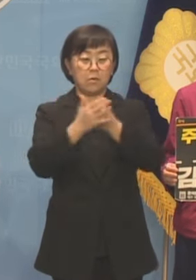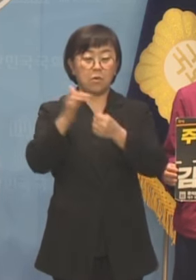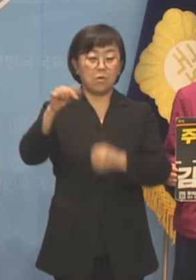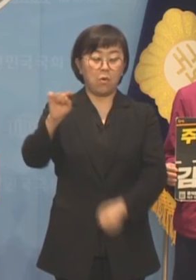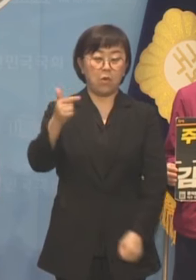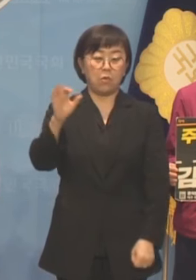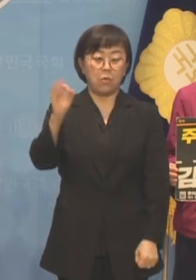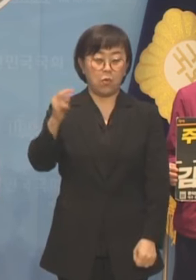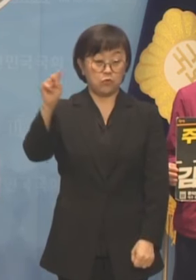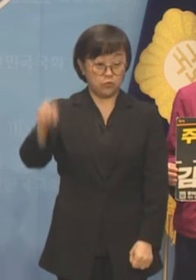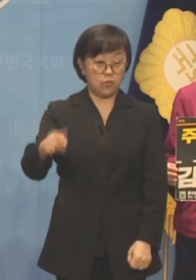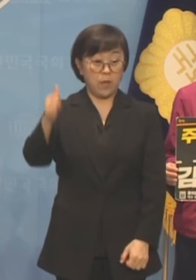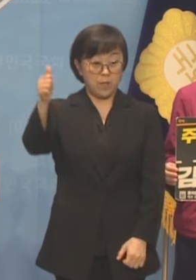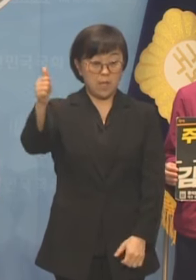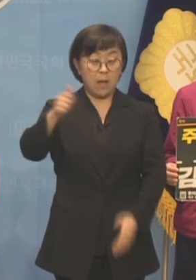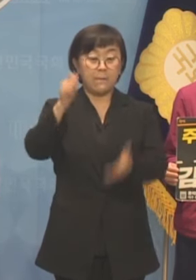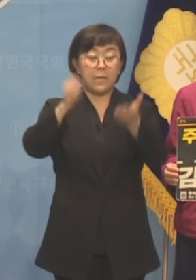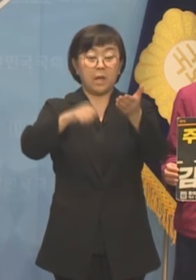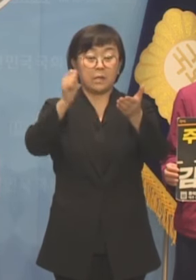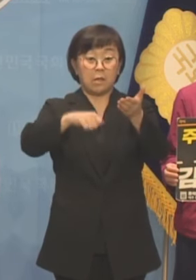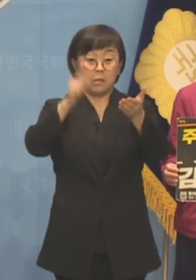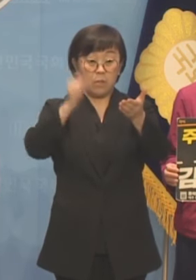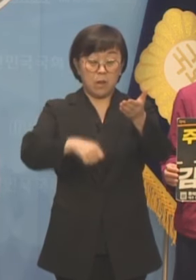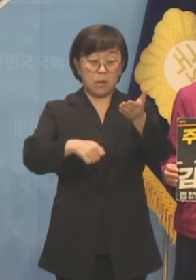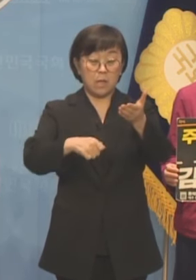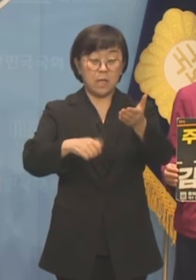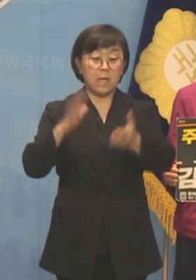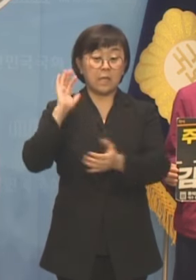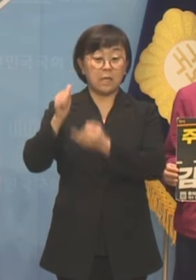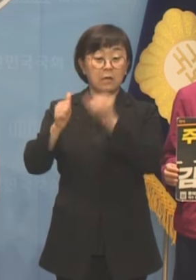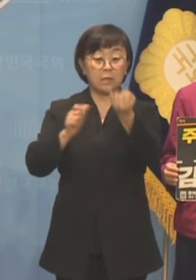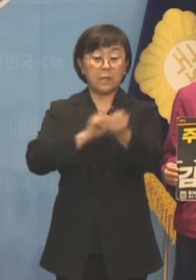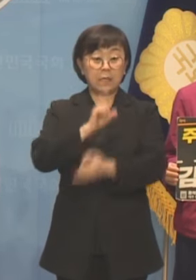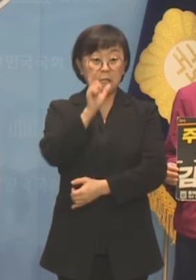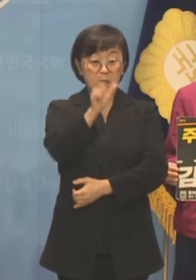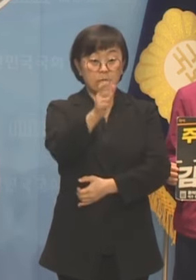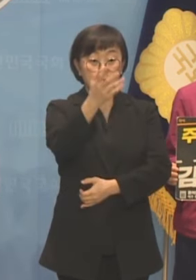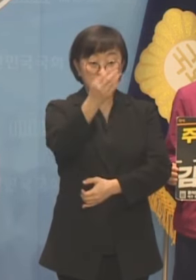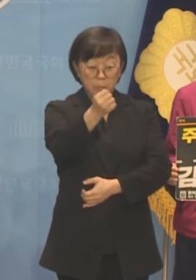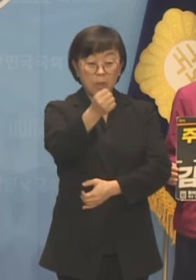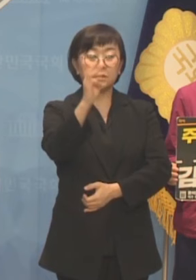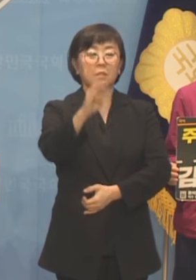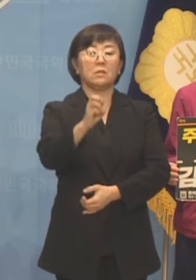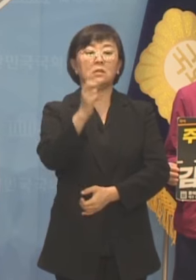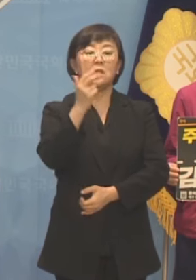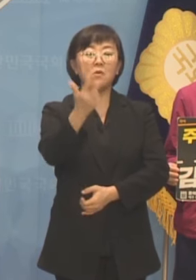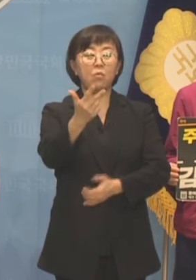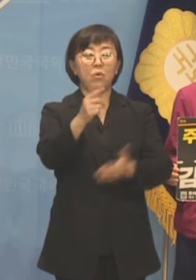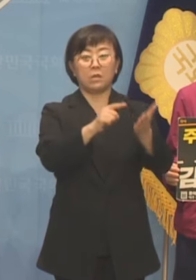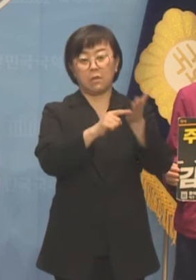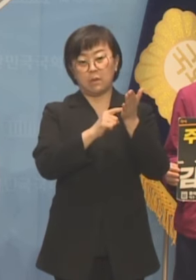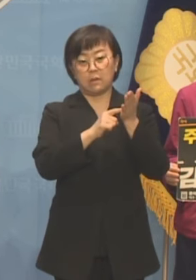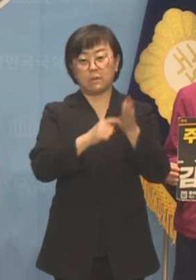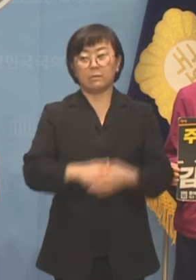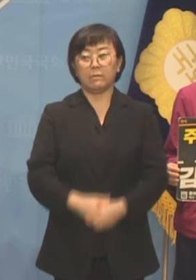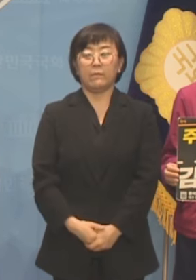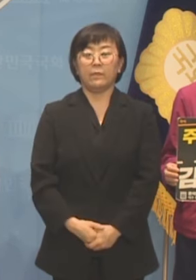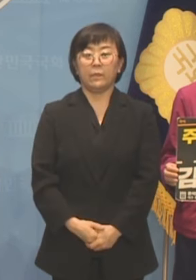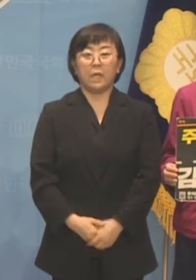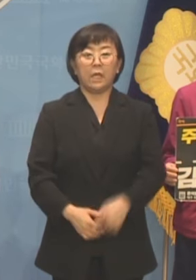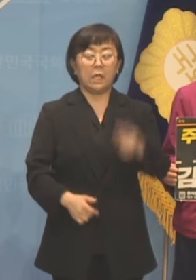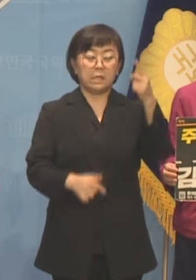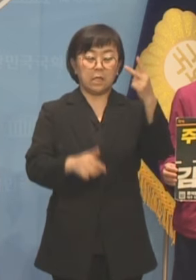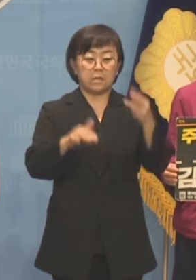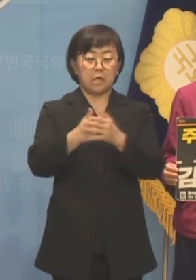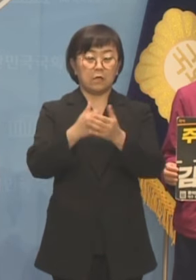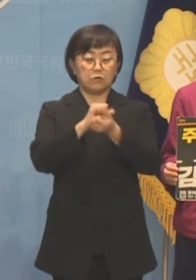전트위치 모터스 회장 판결문에서 김건희 여사 이름이 37 번이나 언급됐다 합니다 1차